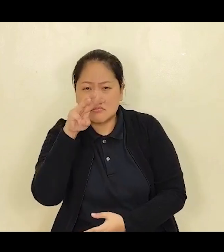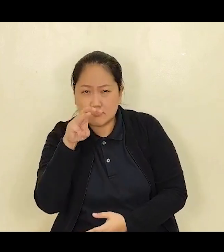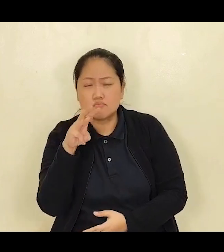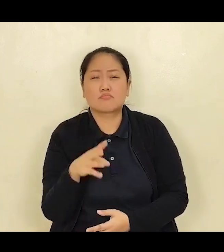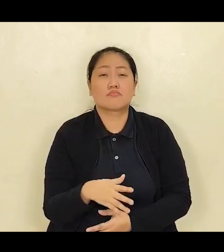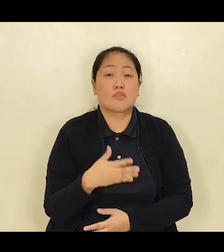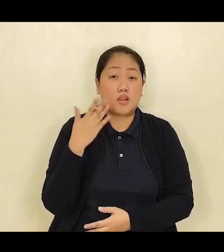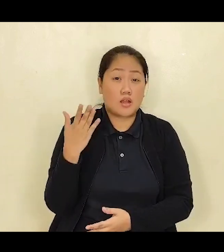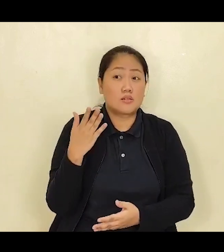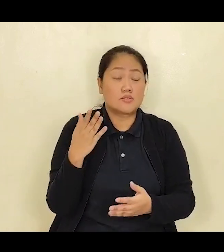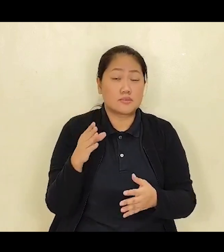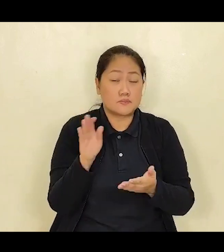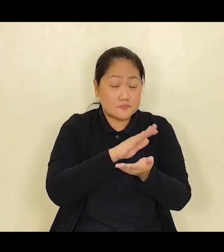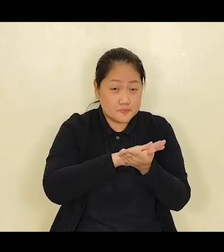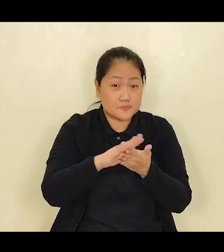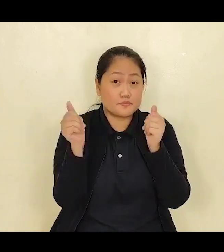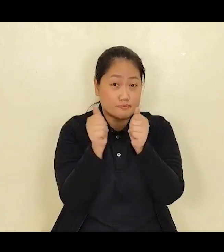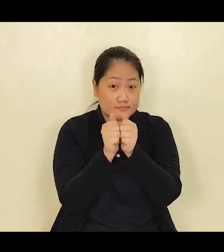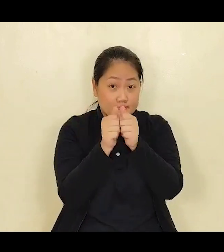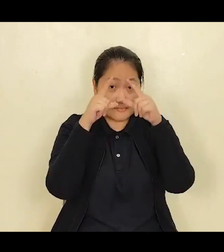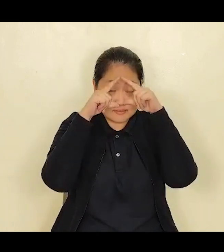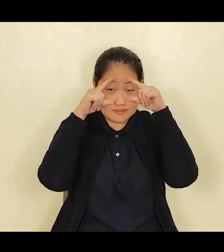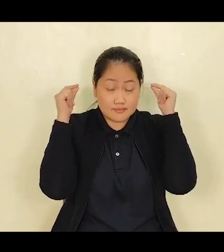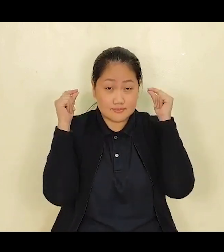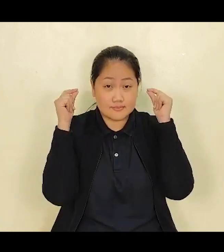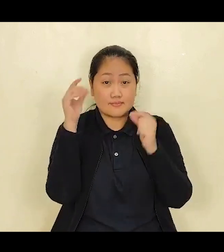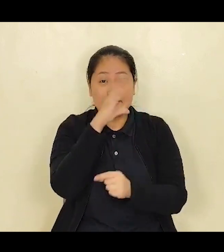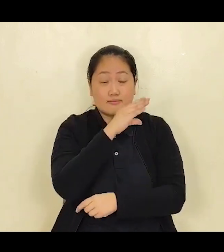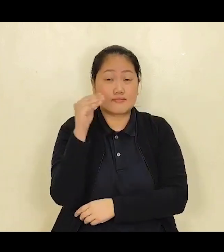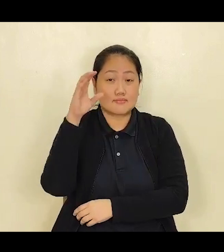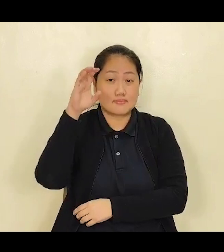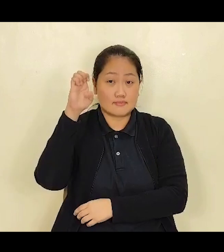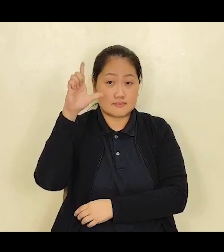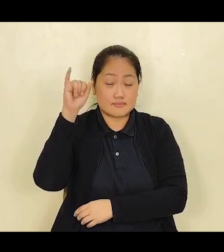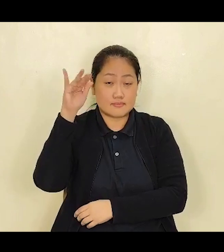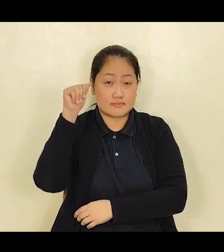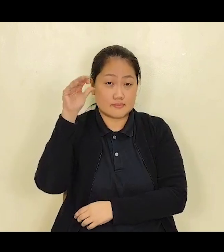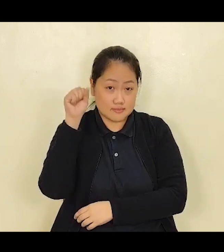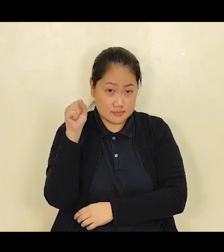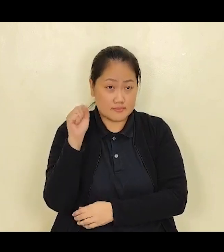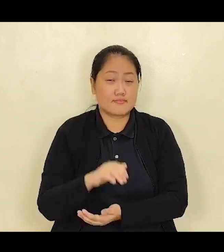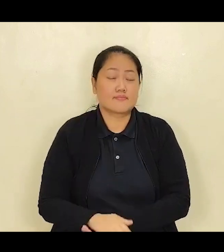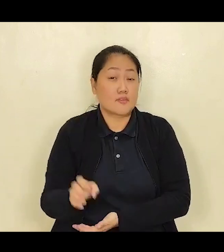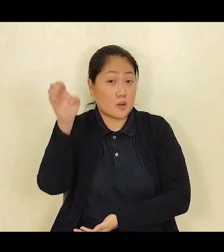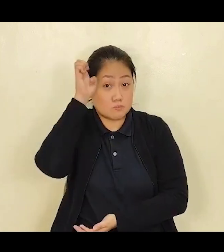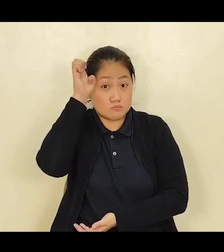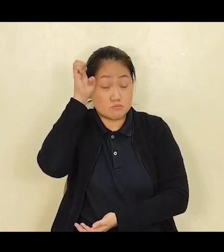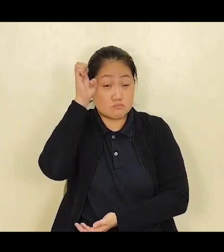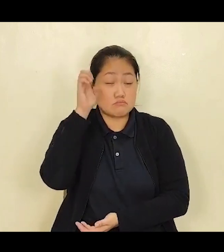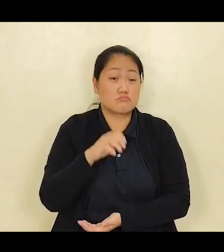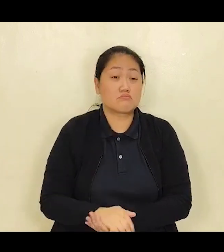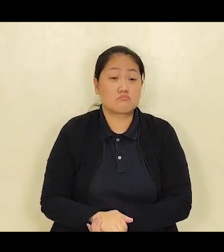busila? Kasama niya si Moises at si Elias. Kumakatawan si Moises sa kautusan,